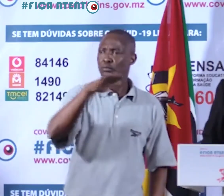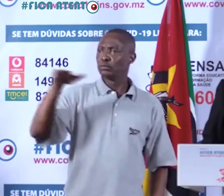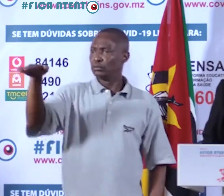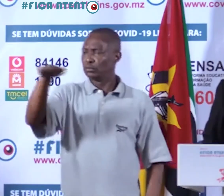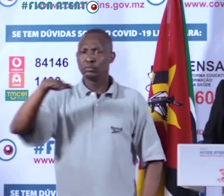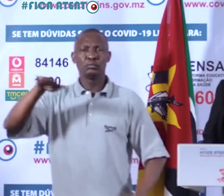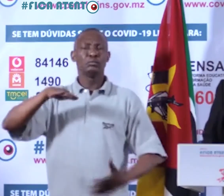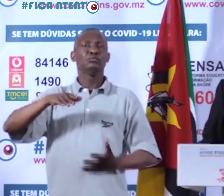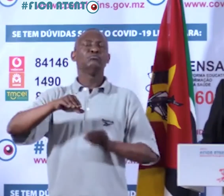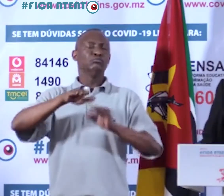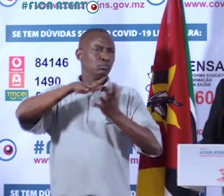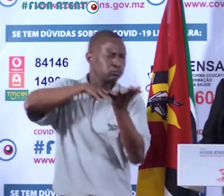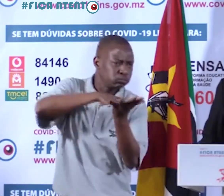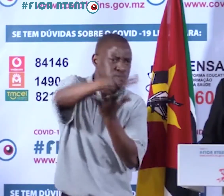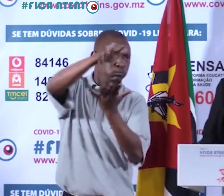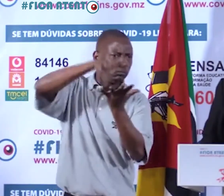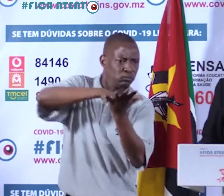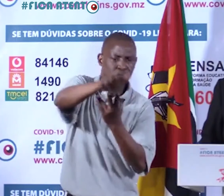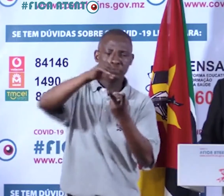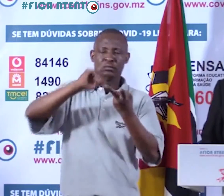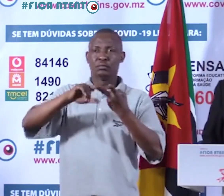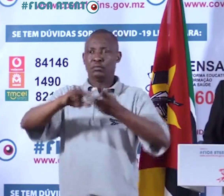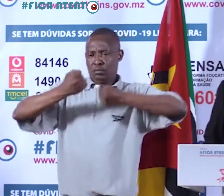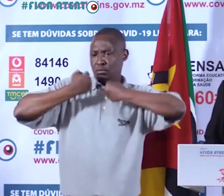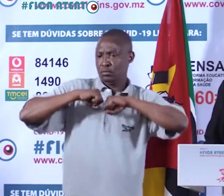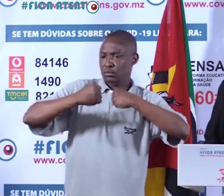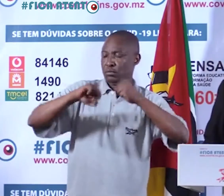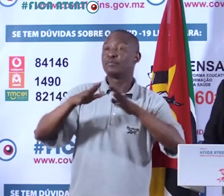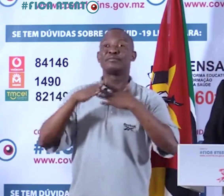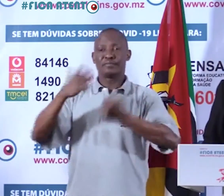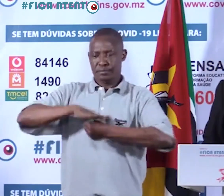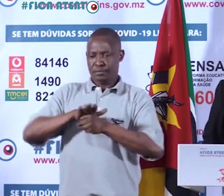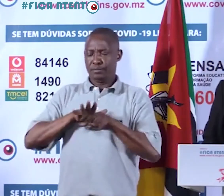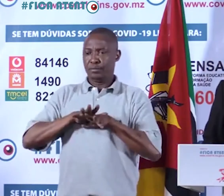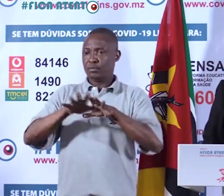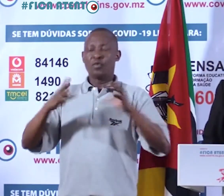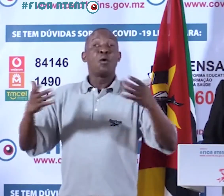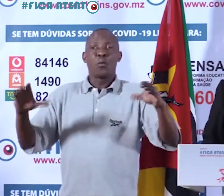a propagação e pela a prevenção do Covid-19, mas